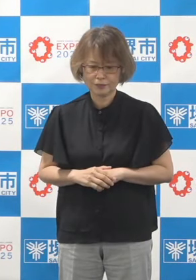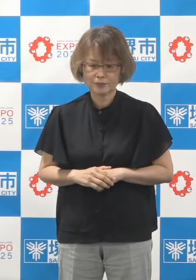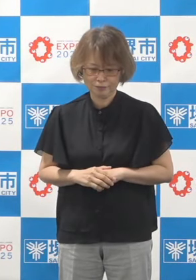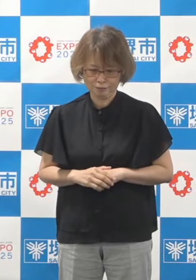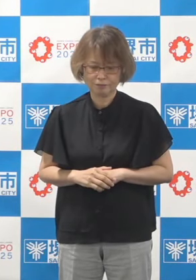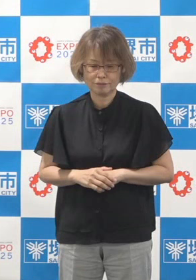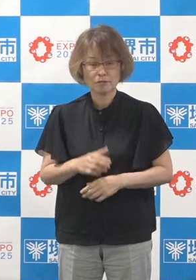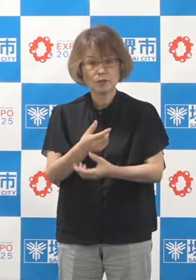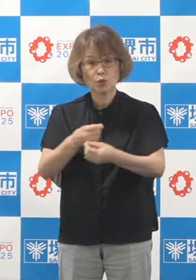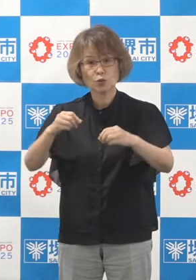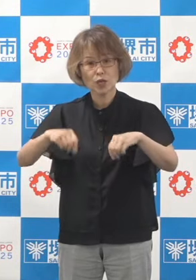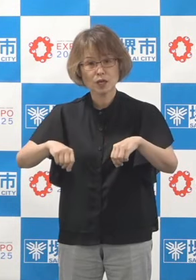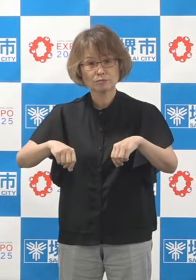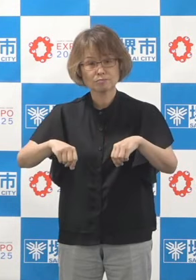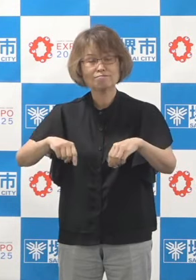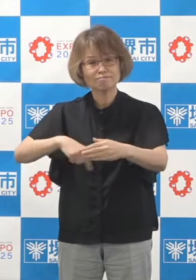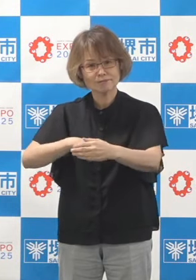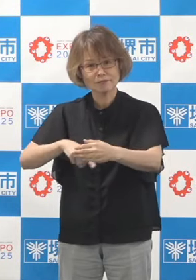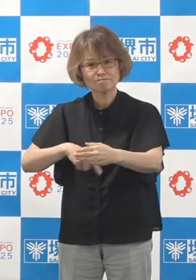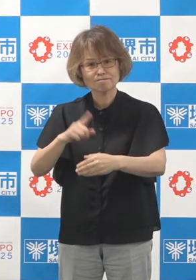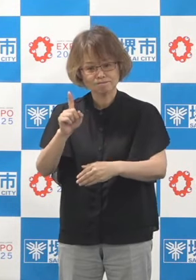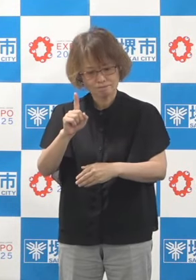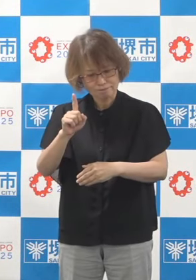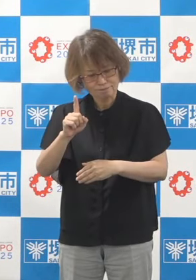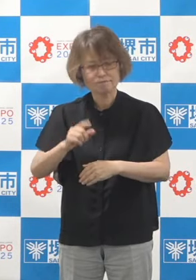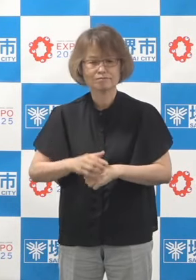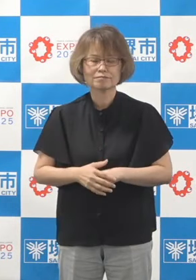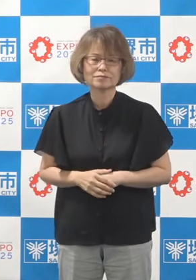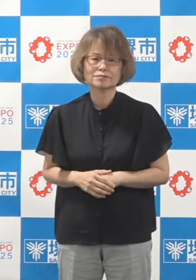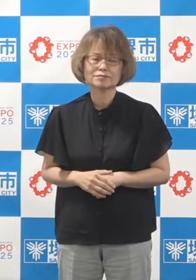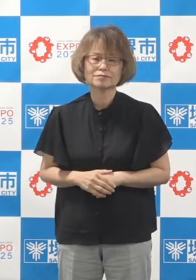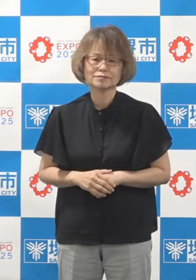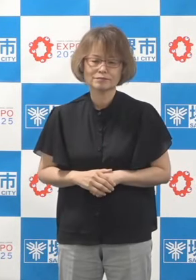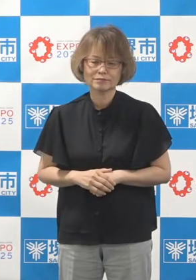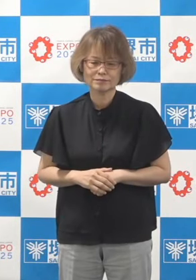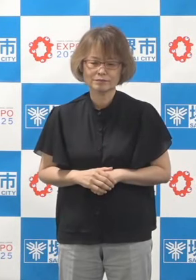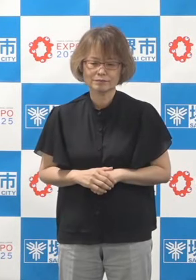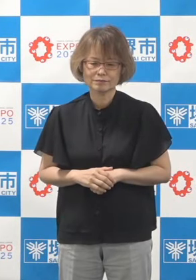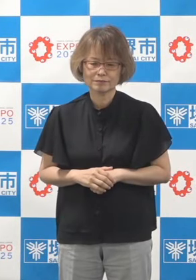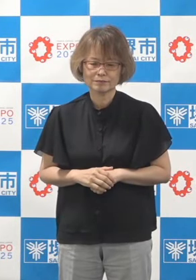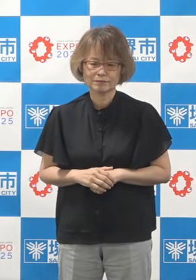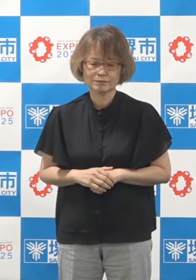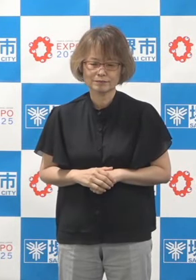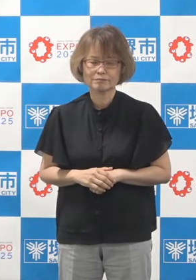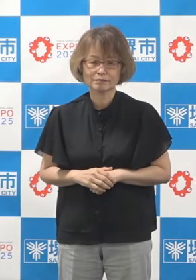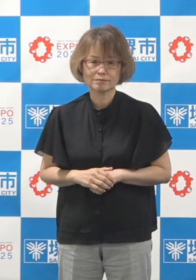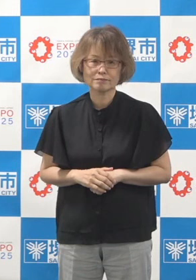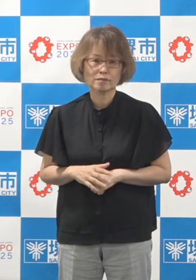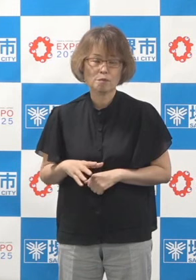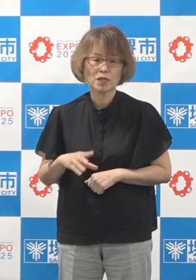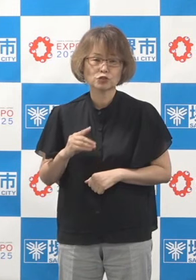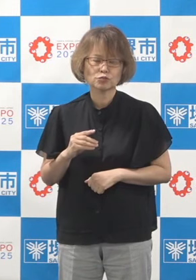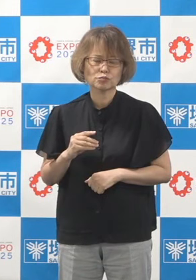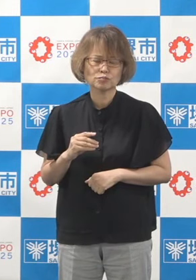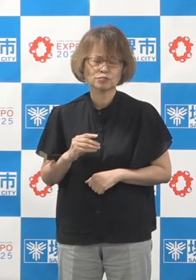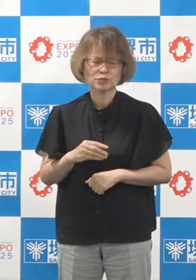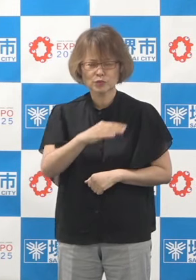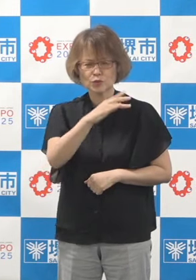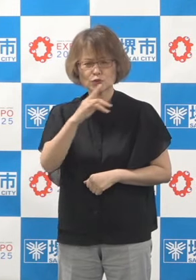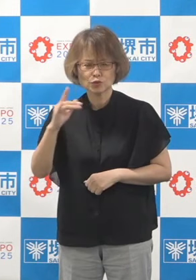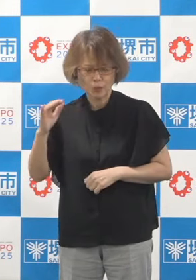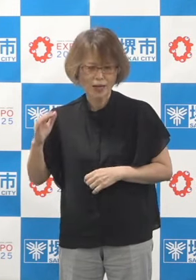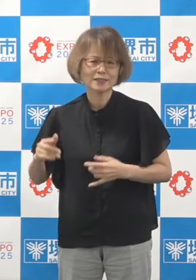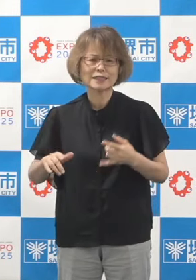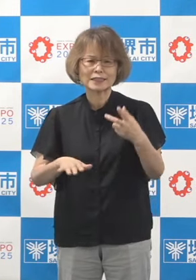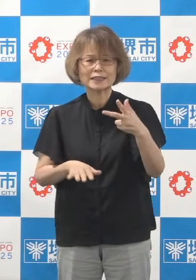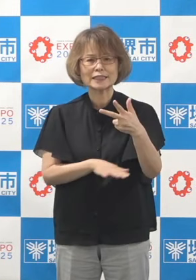協定の主な内容と今後の取り組みをご紹介します。まず豊富な資源を活用した情報